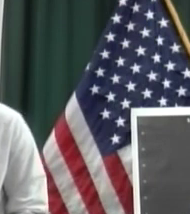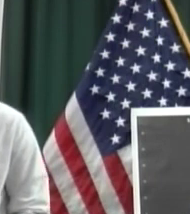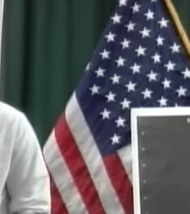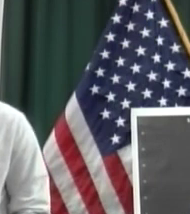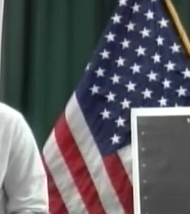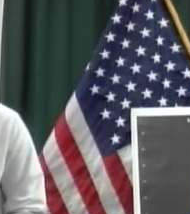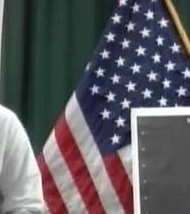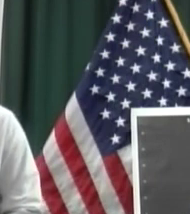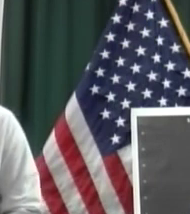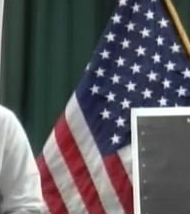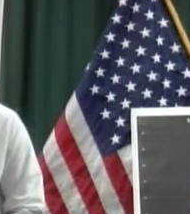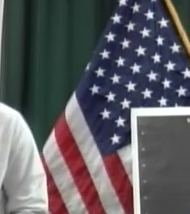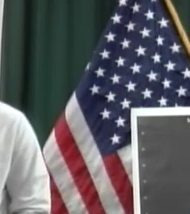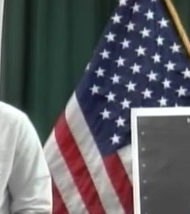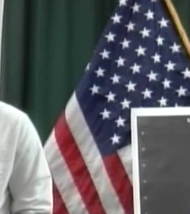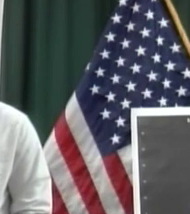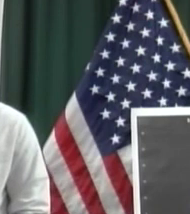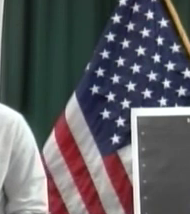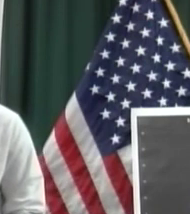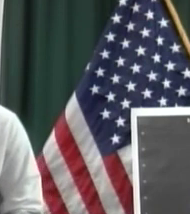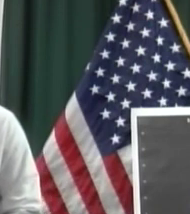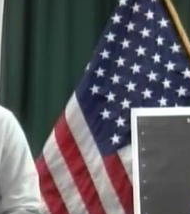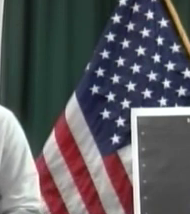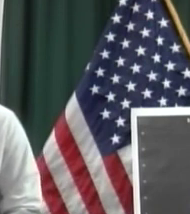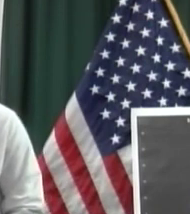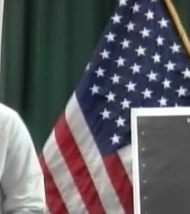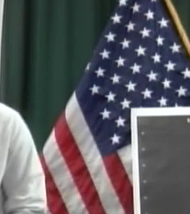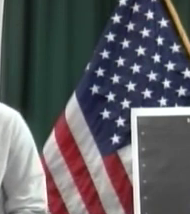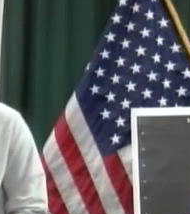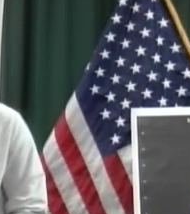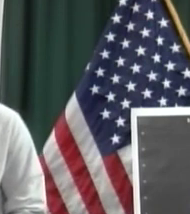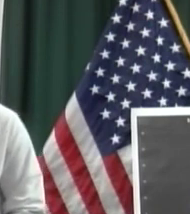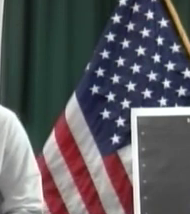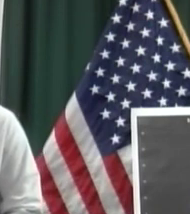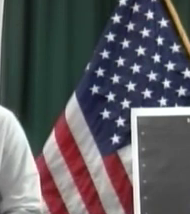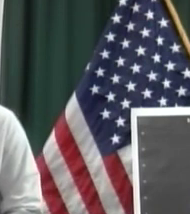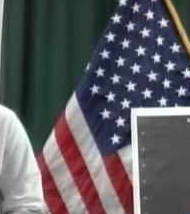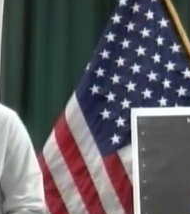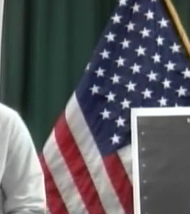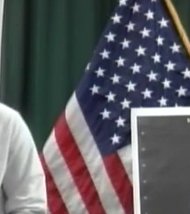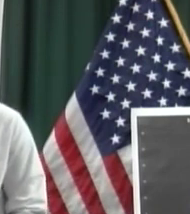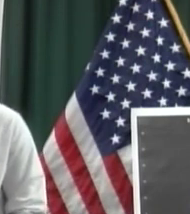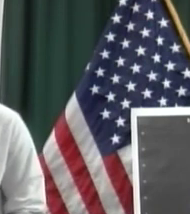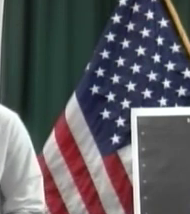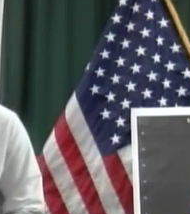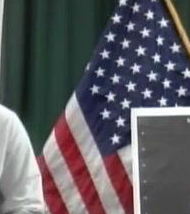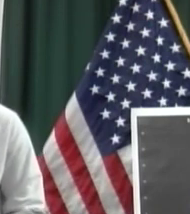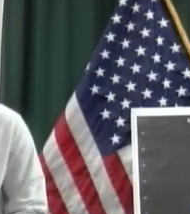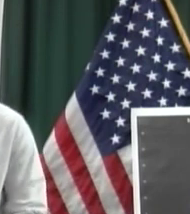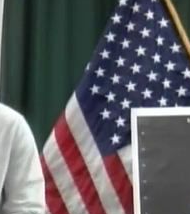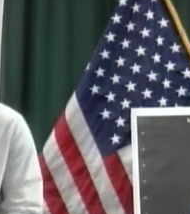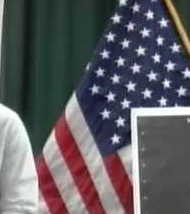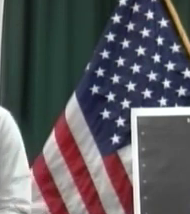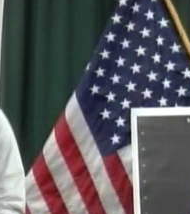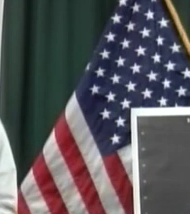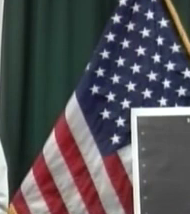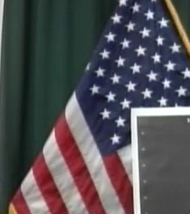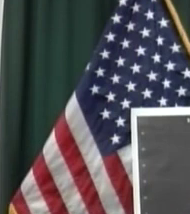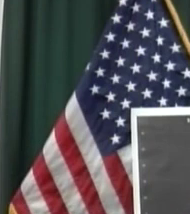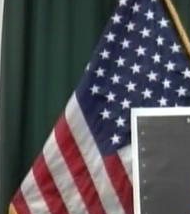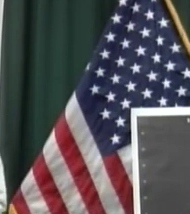407-665-0000. Siempre hay personas que hablan español y que pueden ayudar con cualquier cosa que necesitan. Muchas gracias.